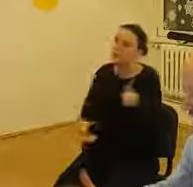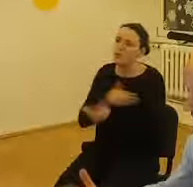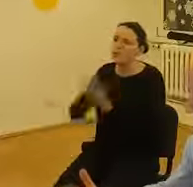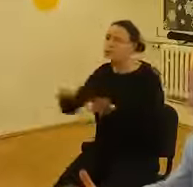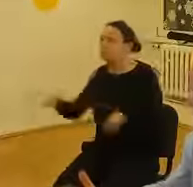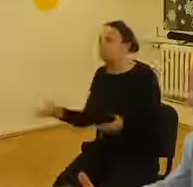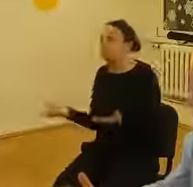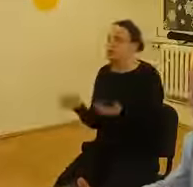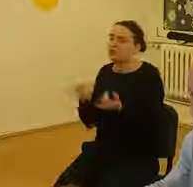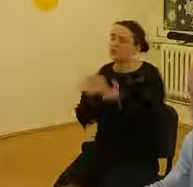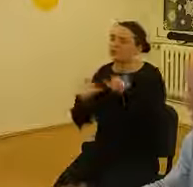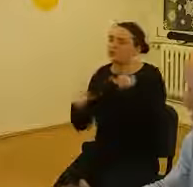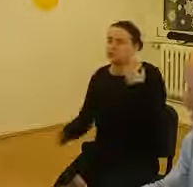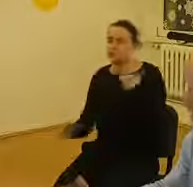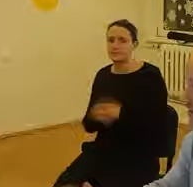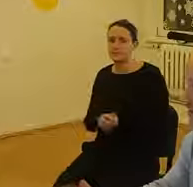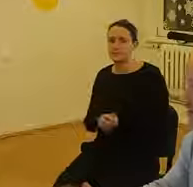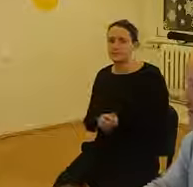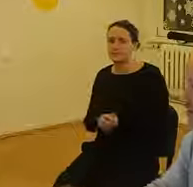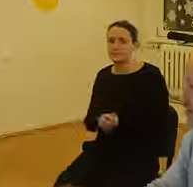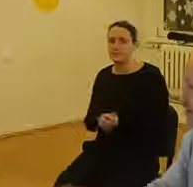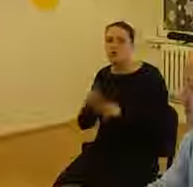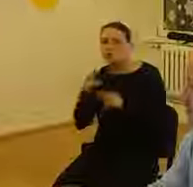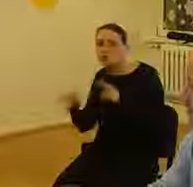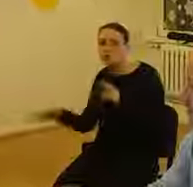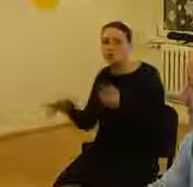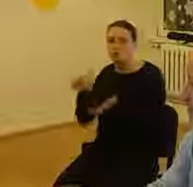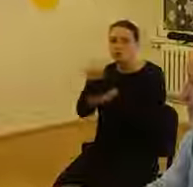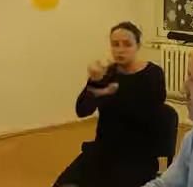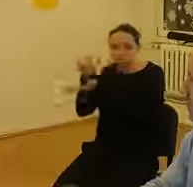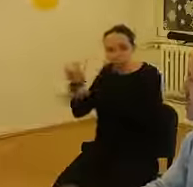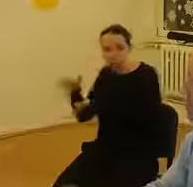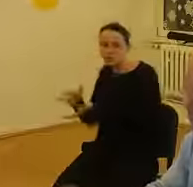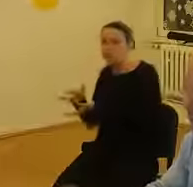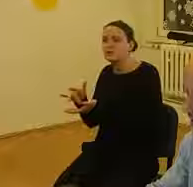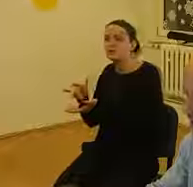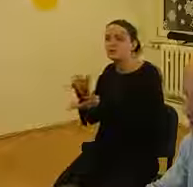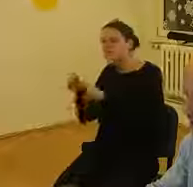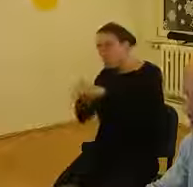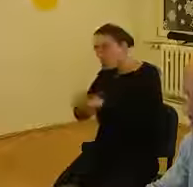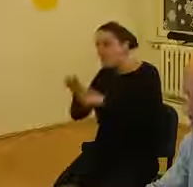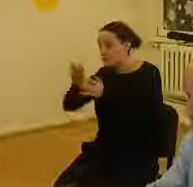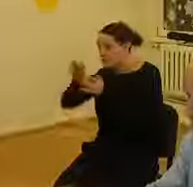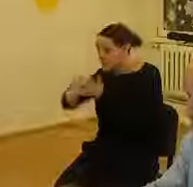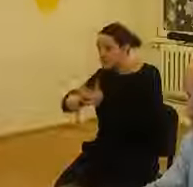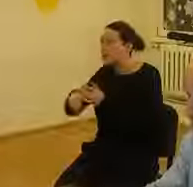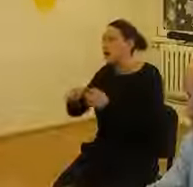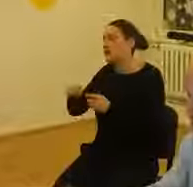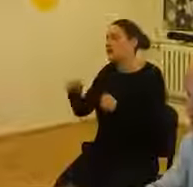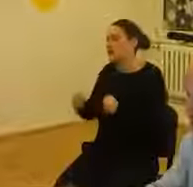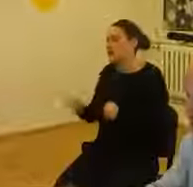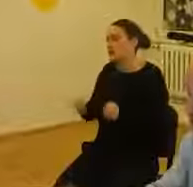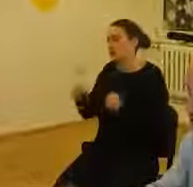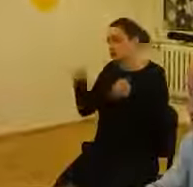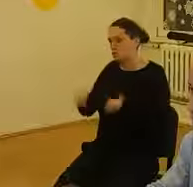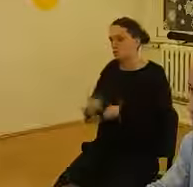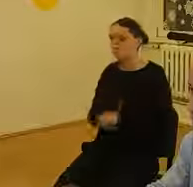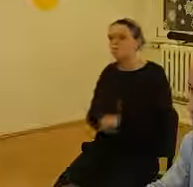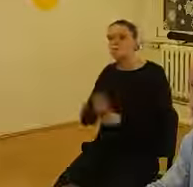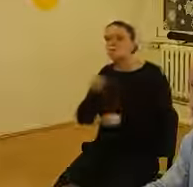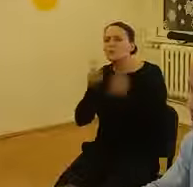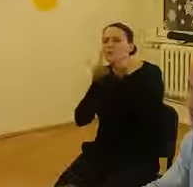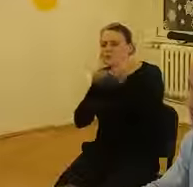przedszkola, tak instytucje, które są miejskimi, a które działają na naszej dzielnicy. I to są